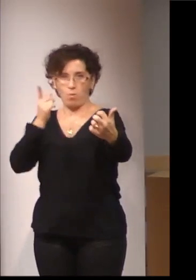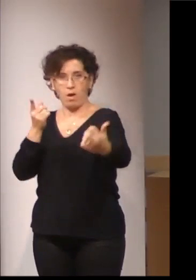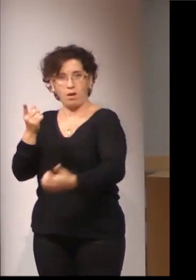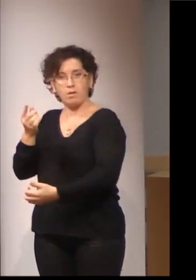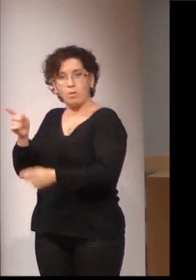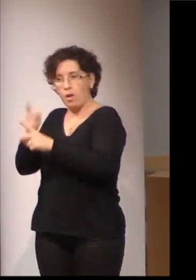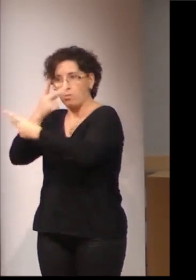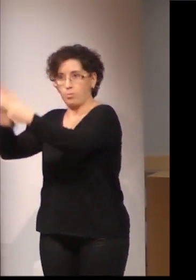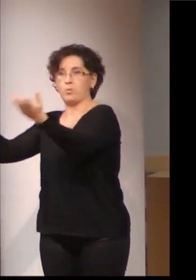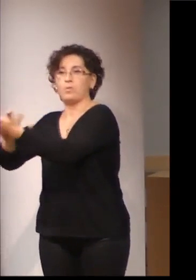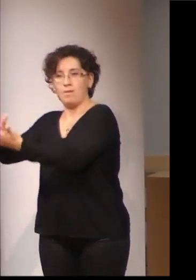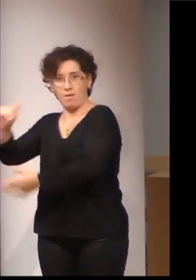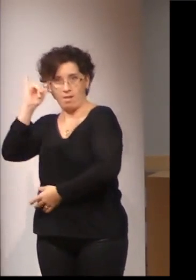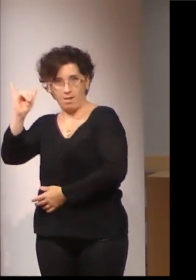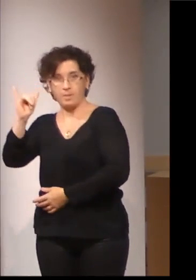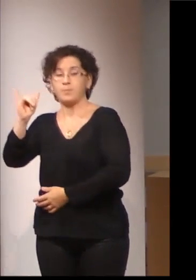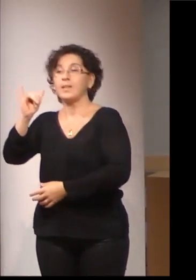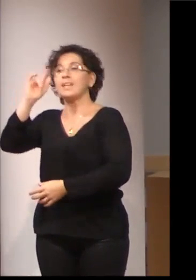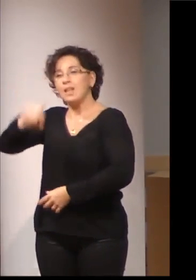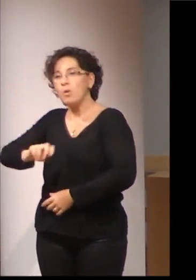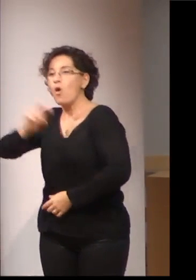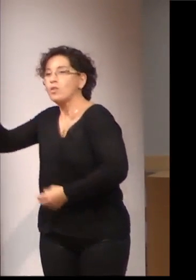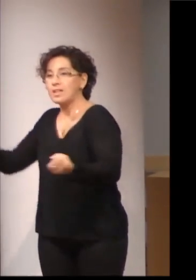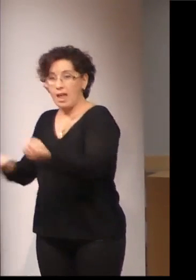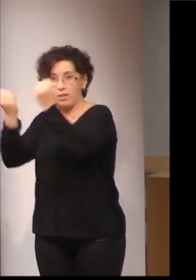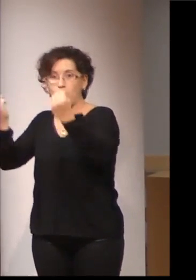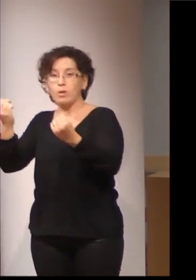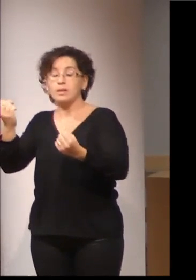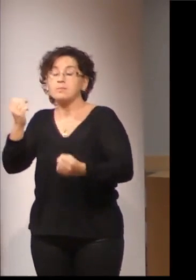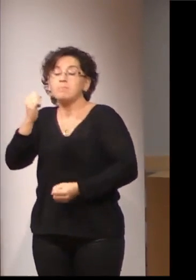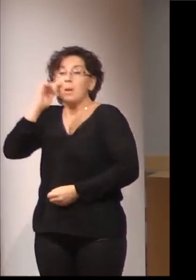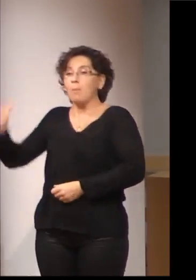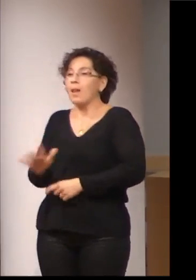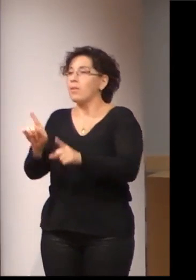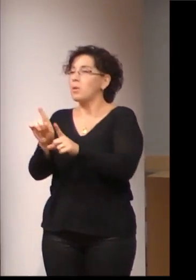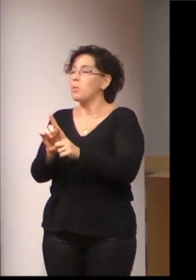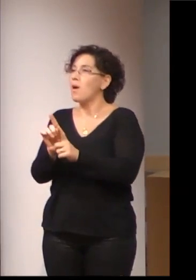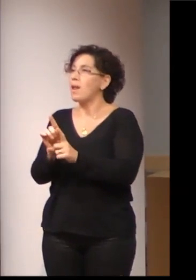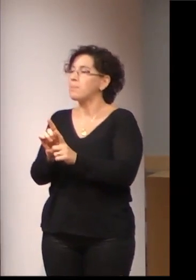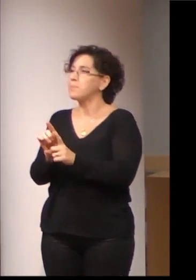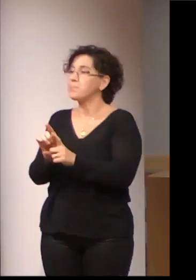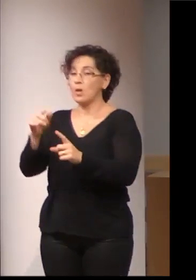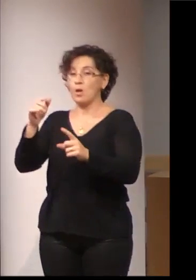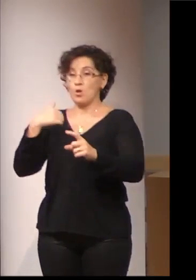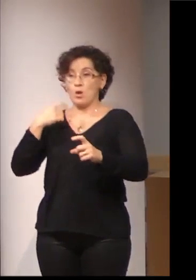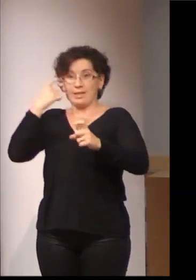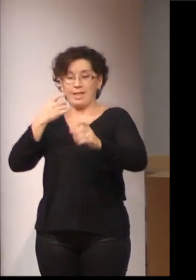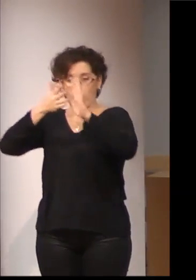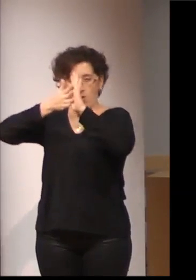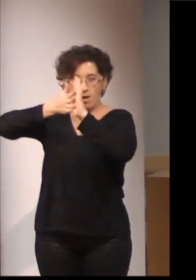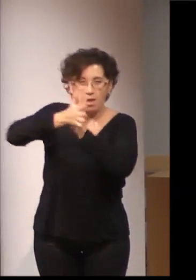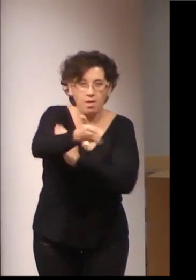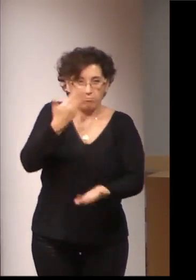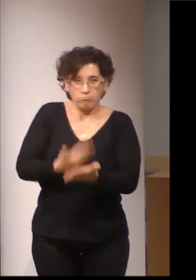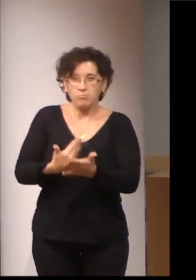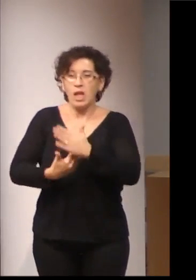Y luego algunas otras acciones que pueden parecer a simple vista, cuando uno intenta defenderla delante de rectores o de políticos o esas, no